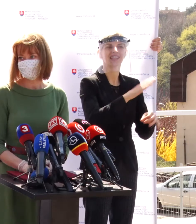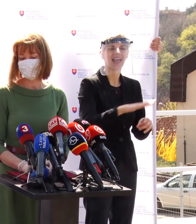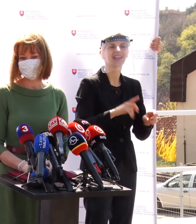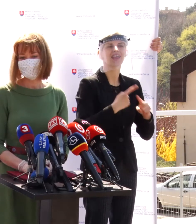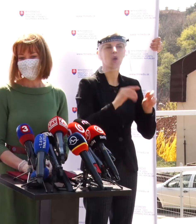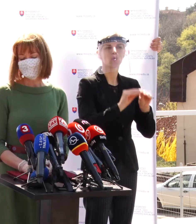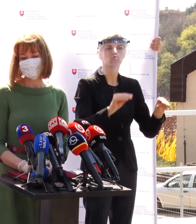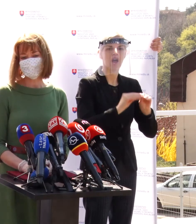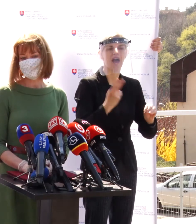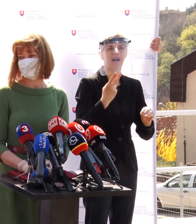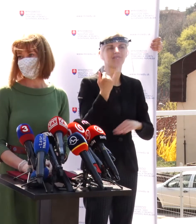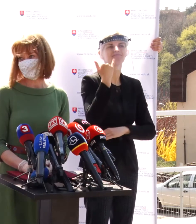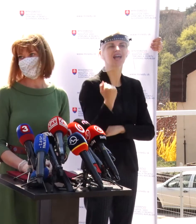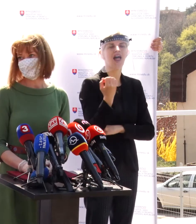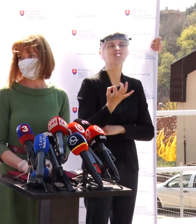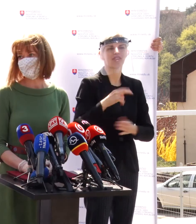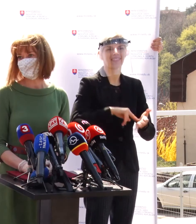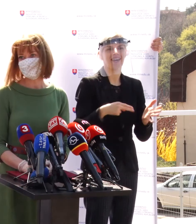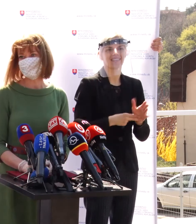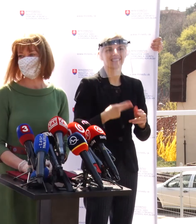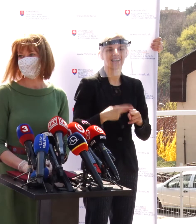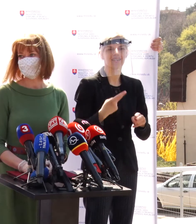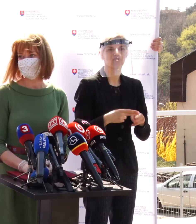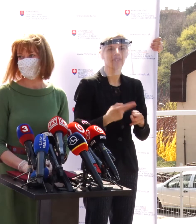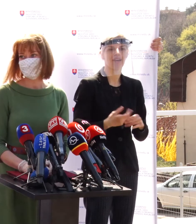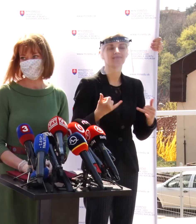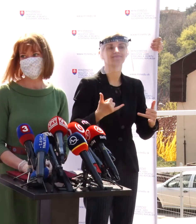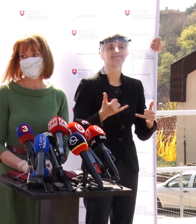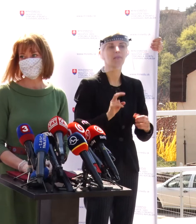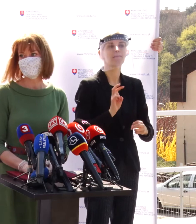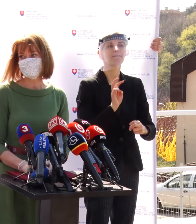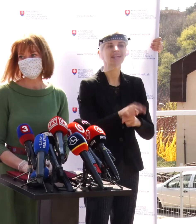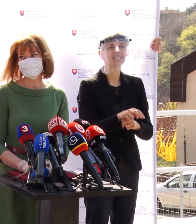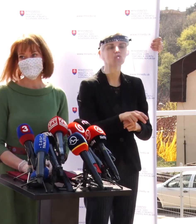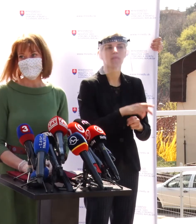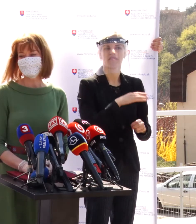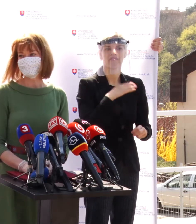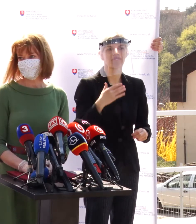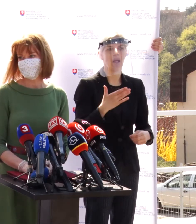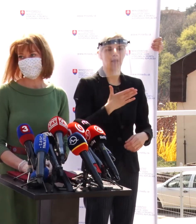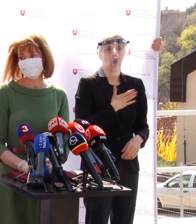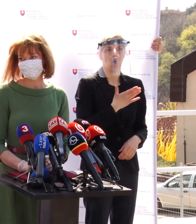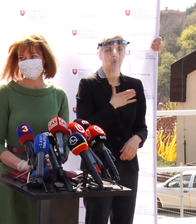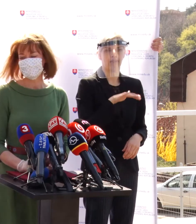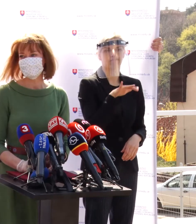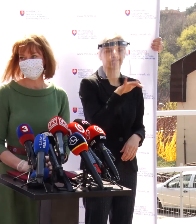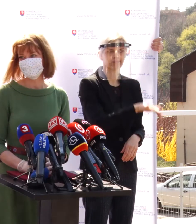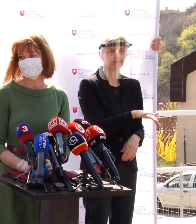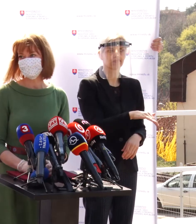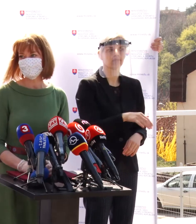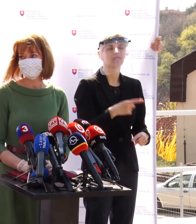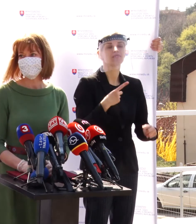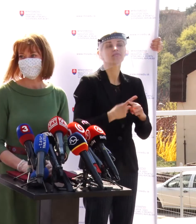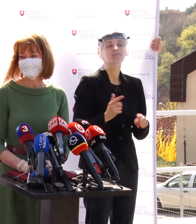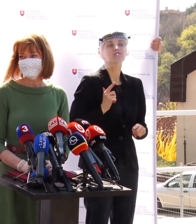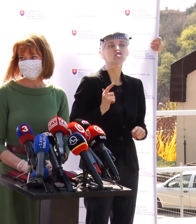technické riešenie. V tejto chvíli si iba dovolím oceniť veľmi konstruktívny prístup a ochotu mobilných operátorov, ale k riešeniu a k nejakému finálnemu